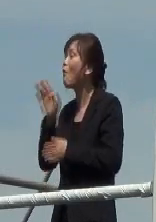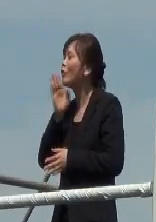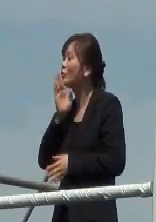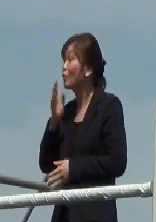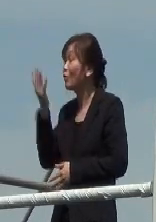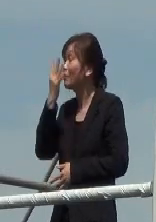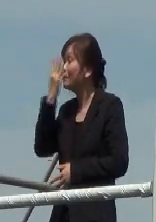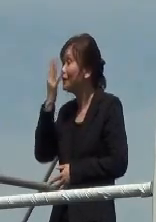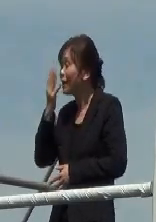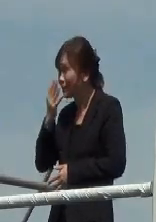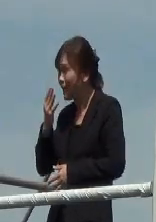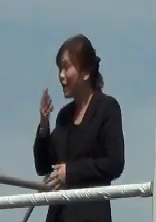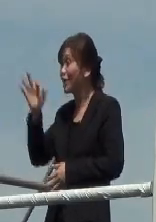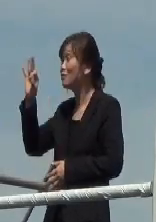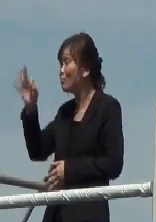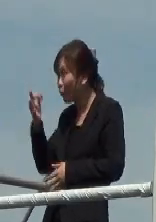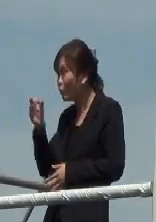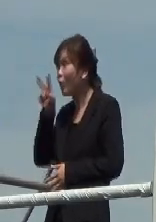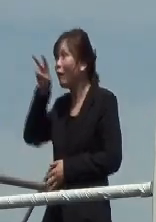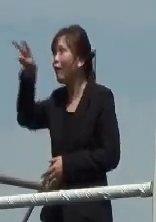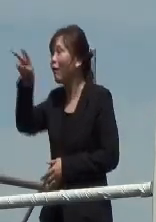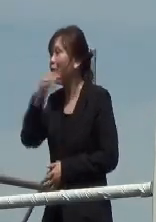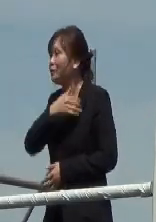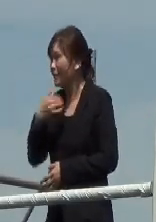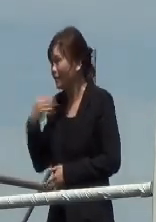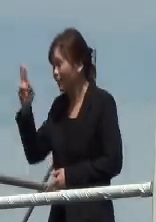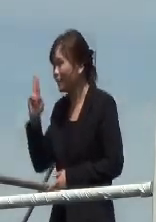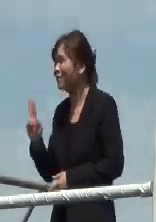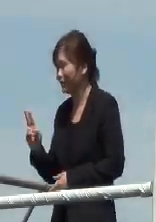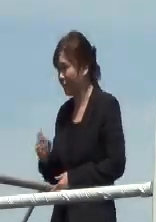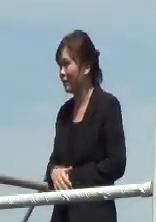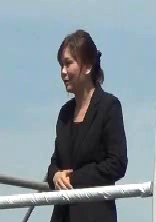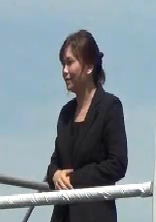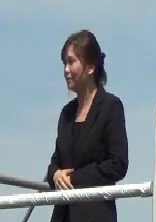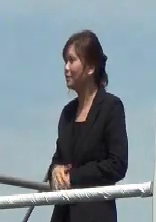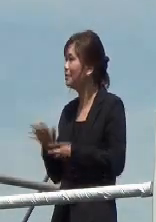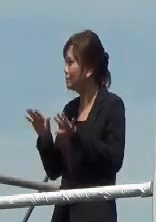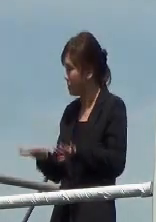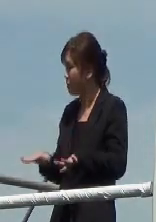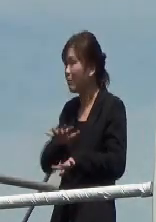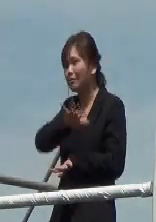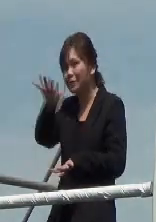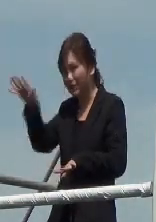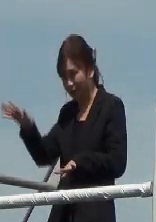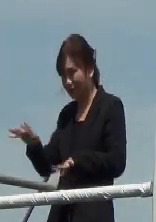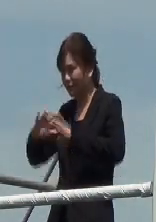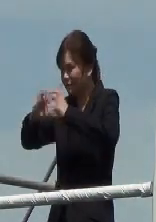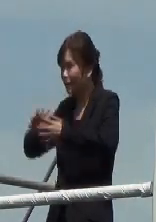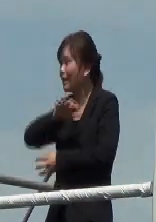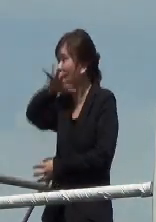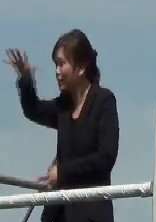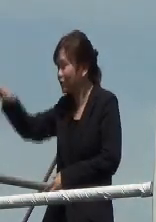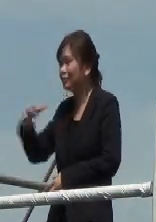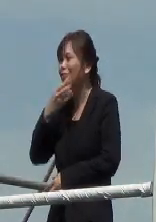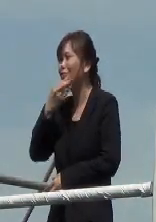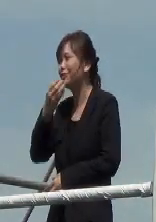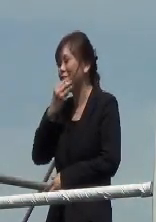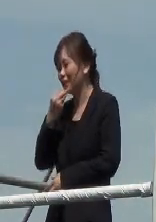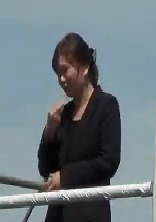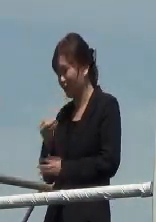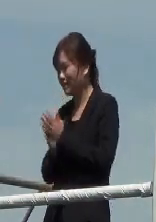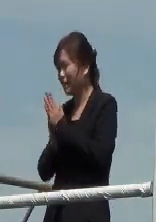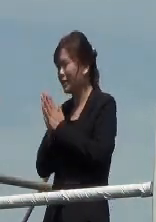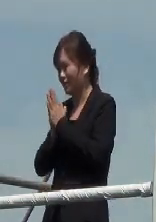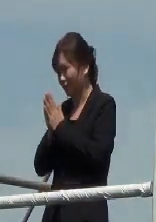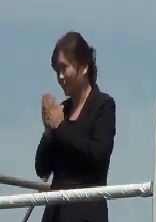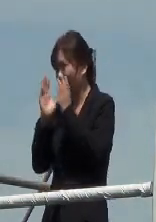今日ここにいらした全ての方、そして世界中の幸せ笑顔を祈って歌いたいと思います